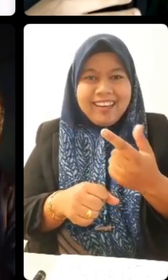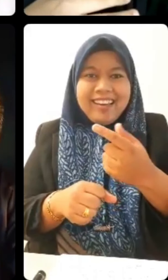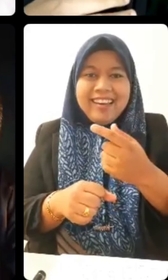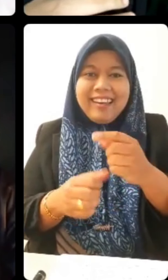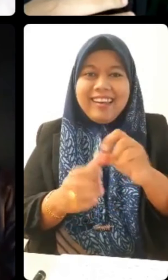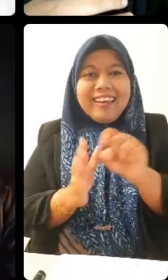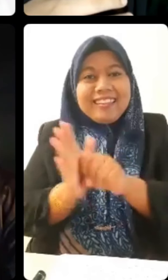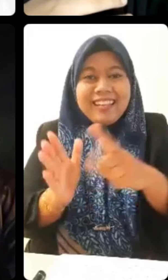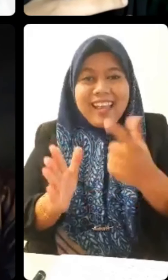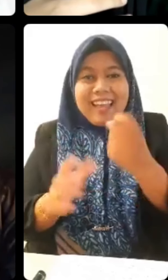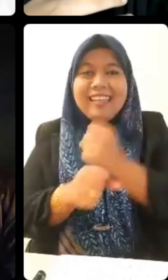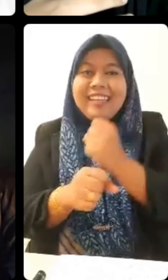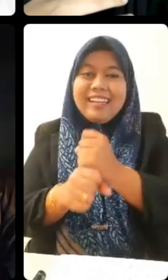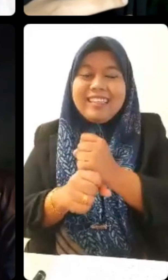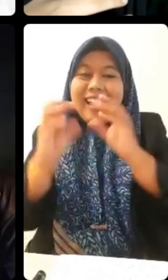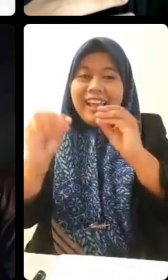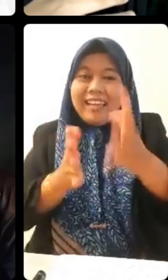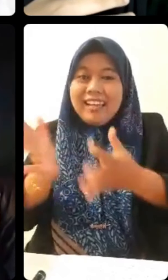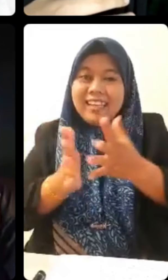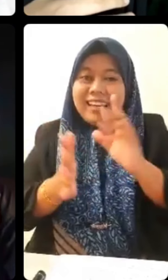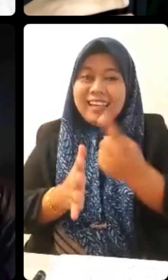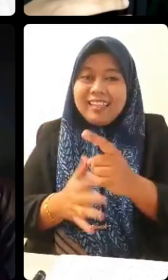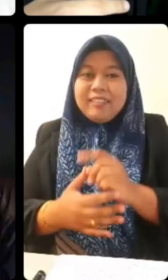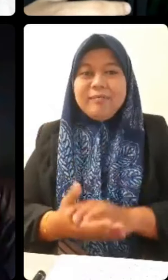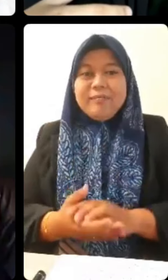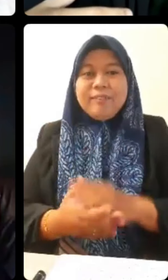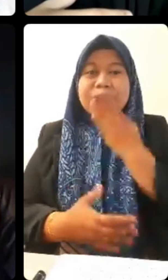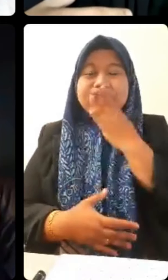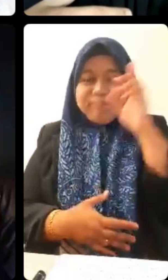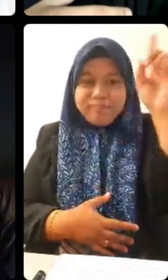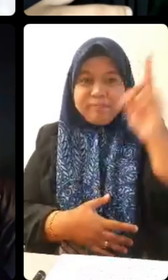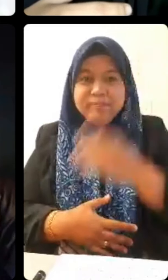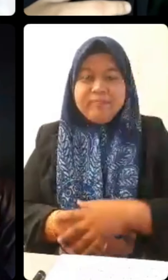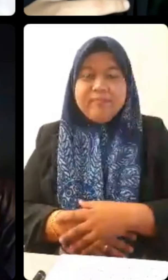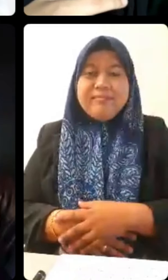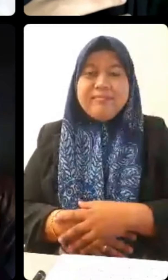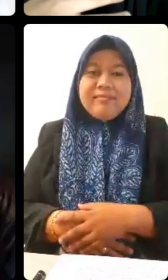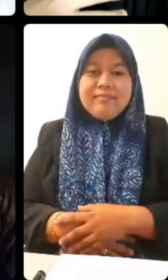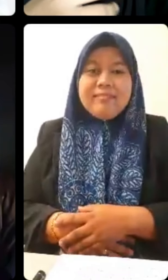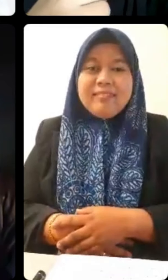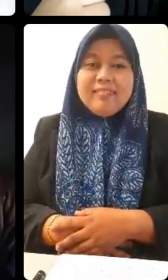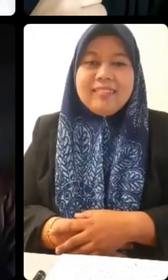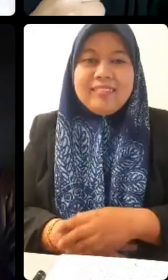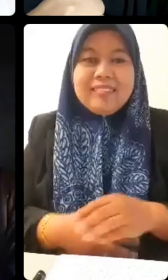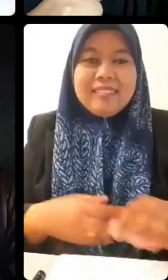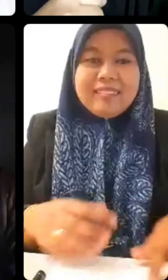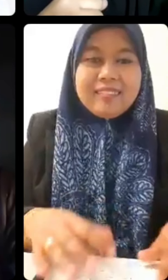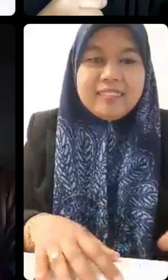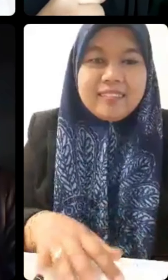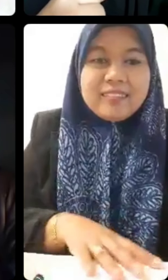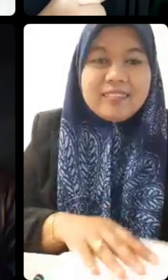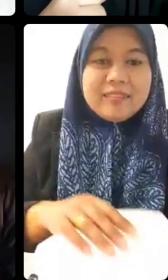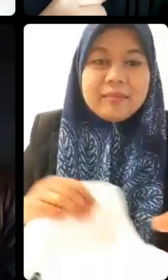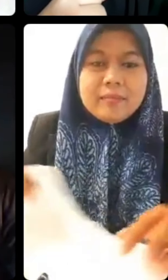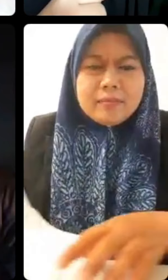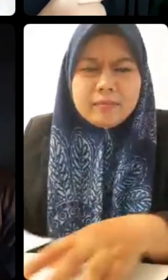Baik. Bismillahirrahmanirrahim. Alhamdulillah rabbil alamin wassalatu wassalamu ala asyrafil anbiya'i wal mursalin wa ala